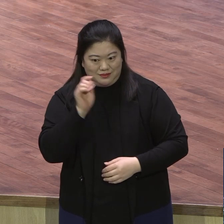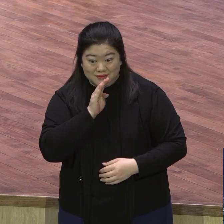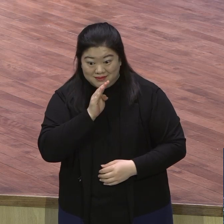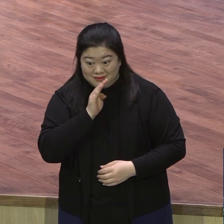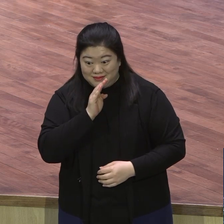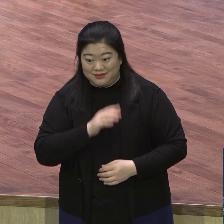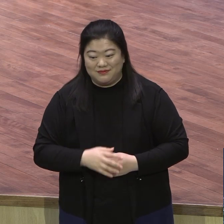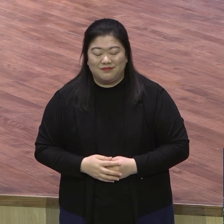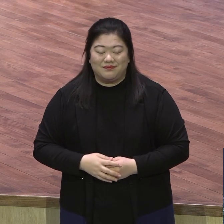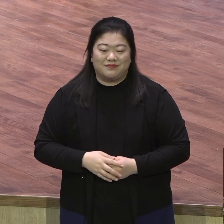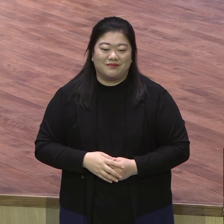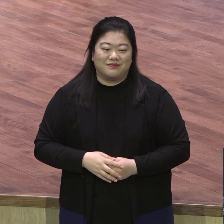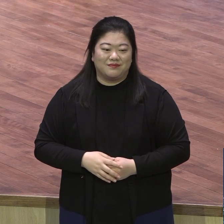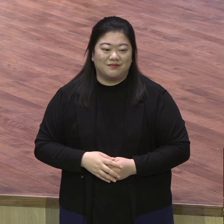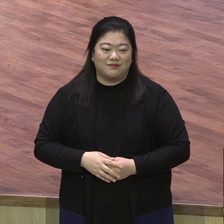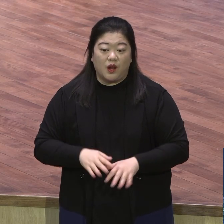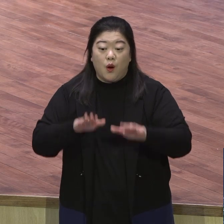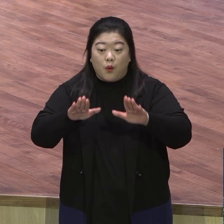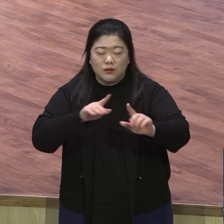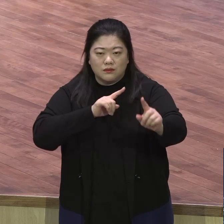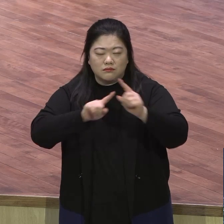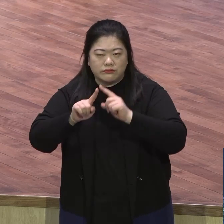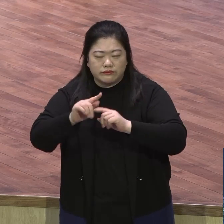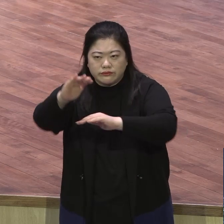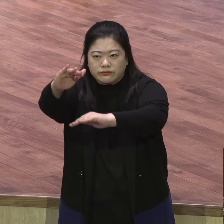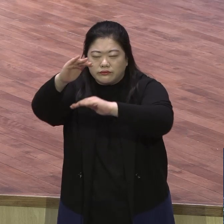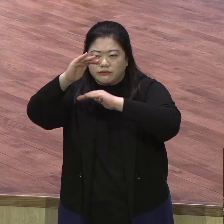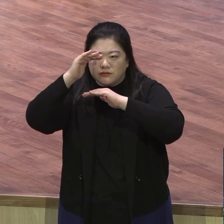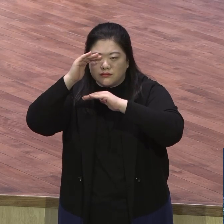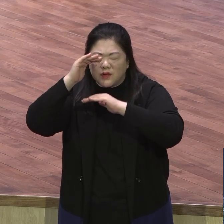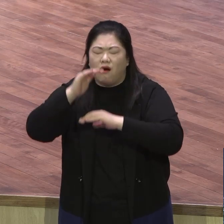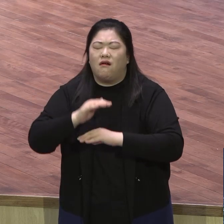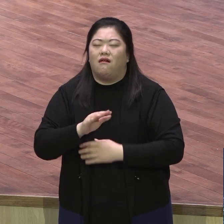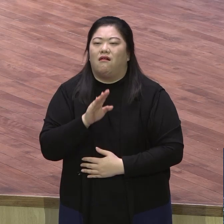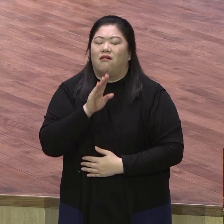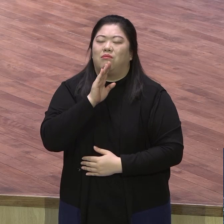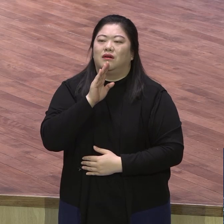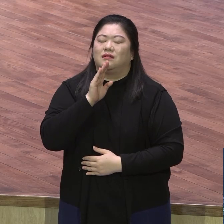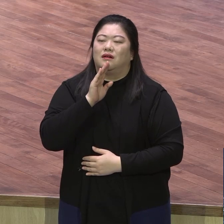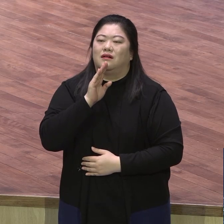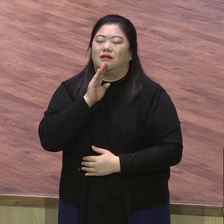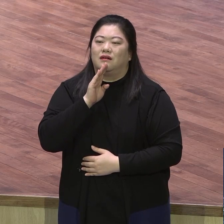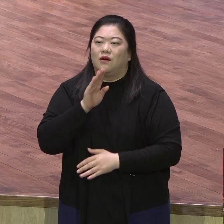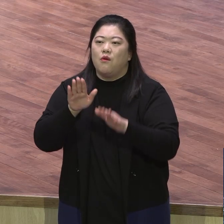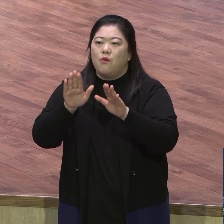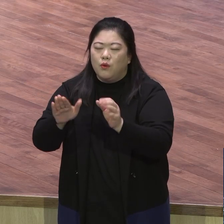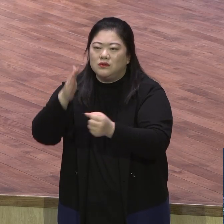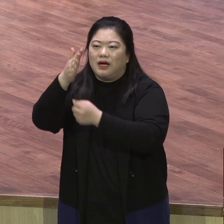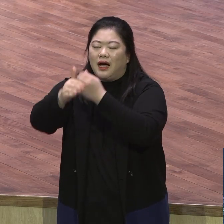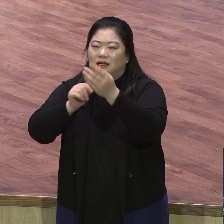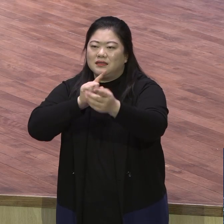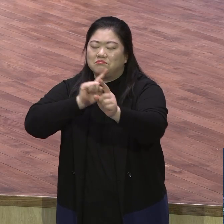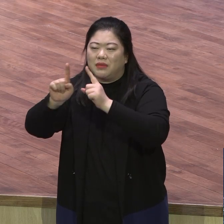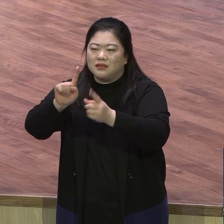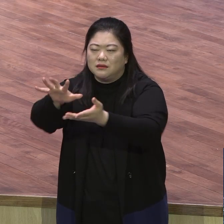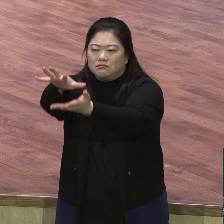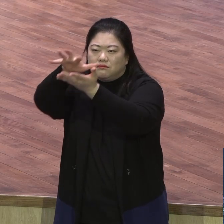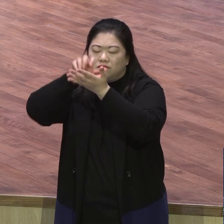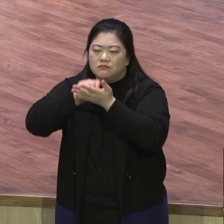여러분이 기도 말씀드리면서 하나님 말씀 들을 수 있는 귀를 열어주옵소서